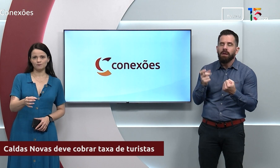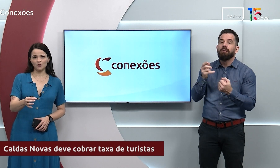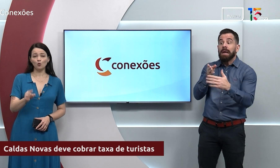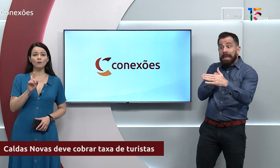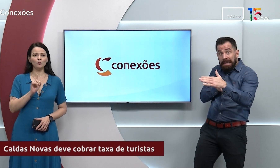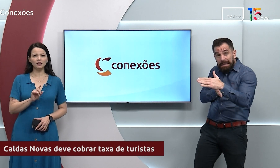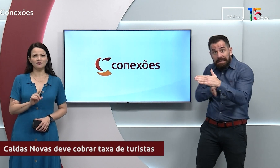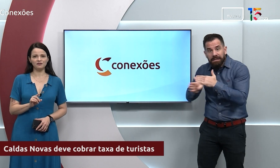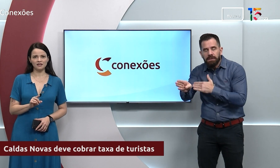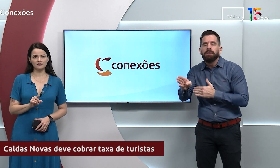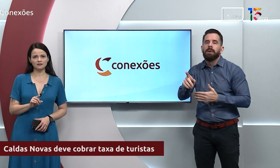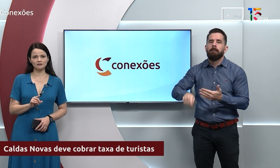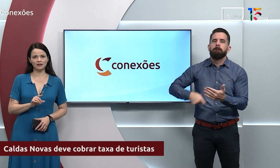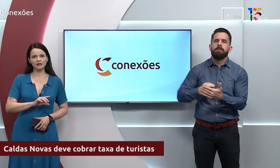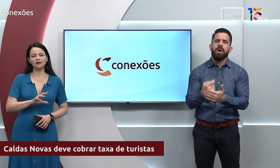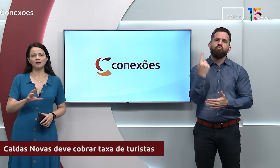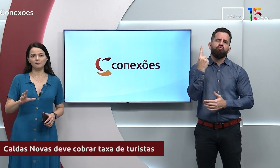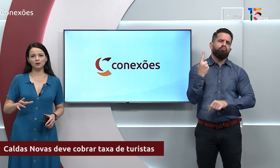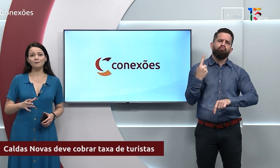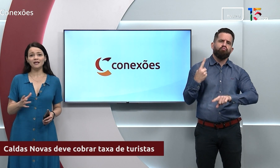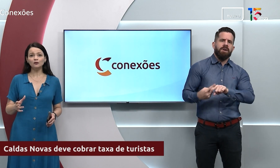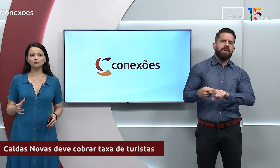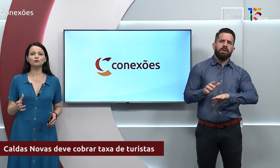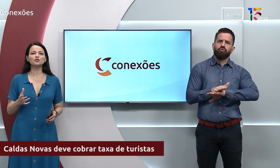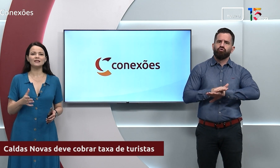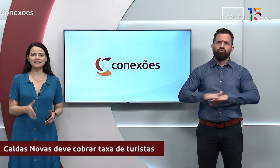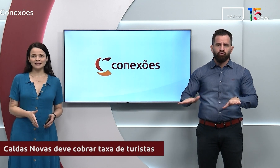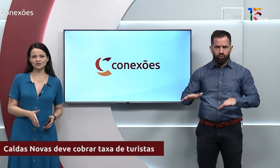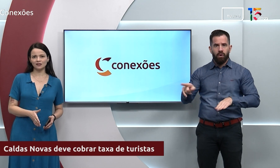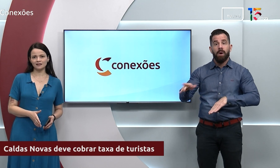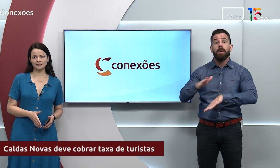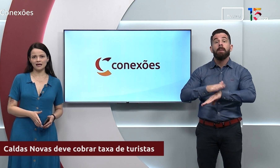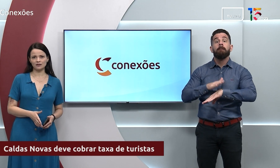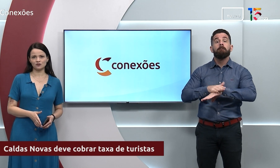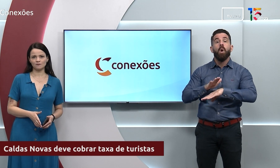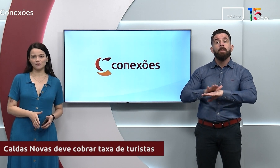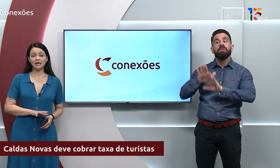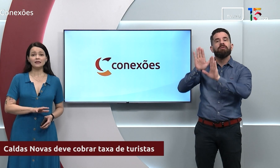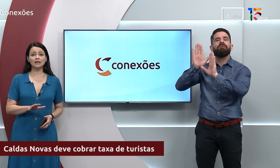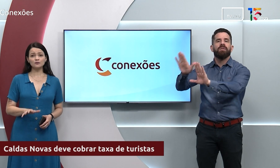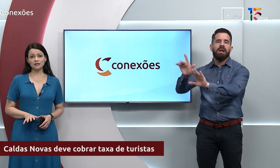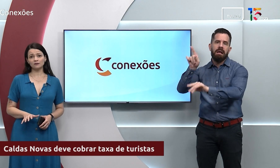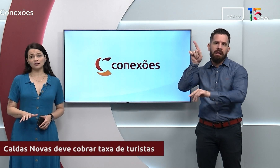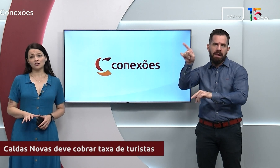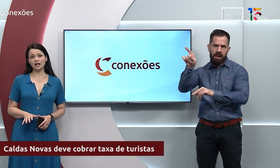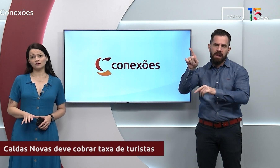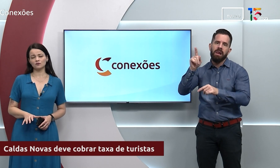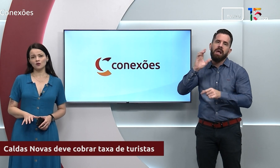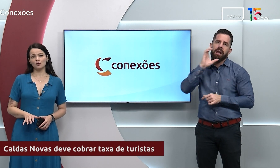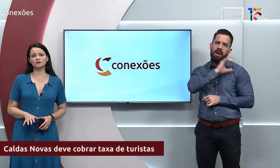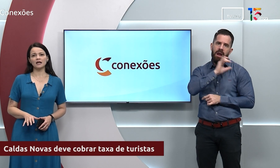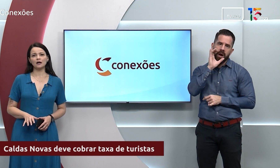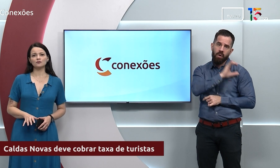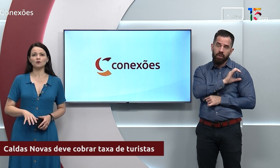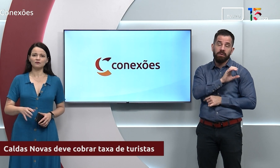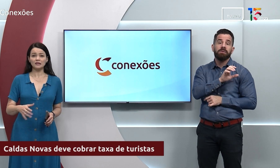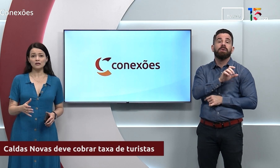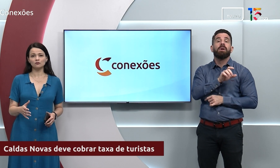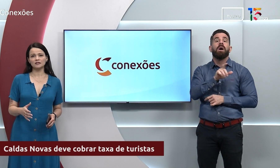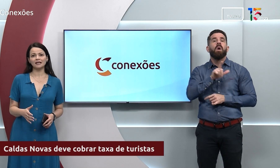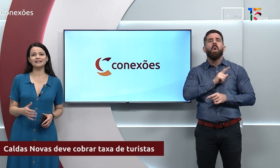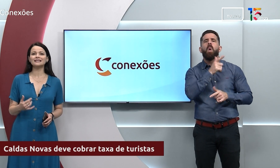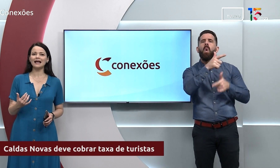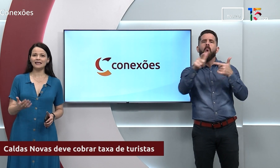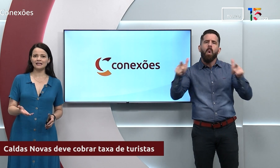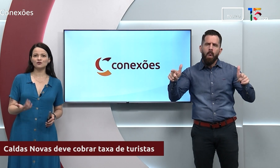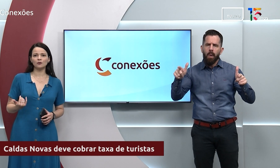urbano, uma única vez, pelo período de estadia na cidade. Não serão taxados os carros ou